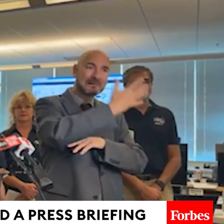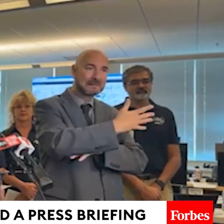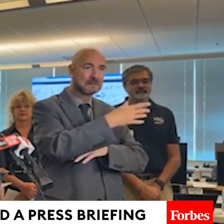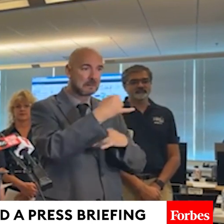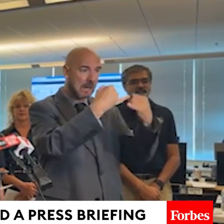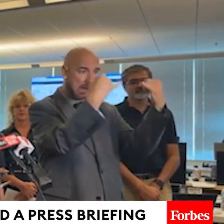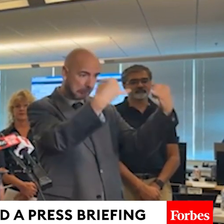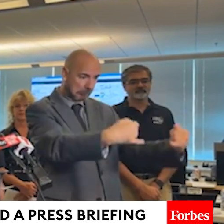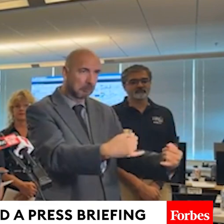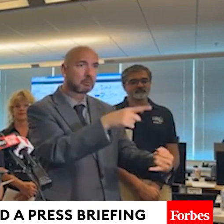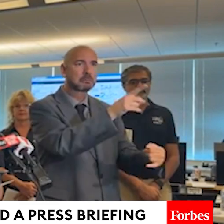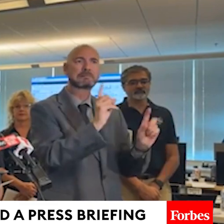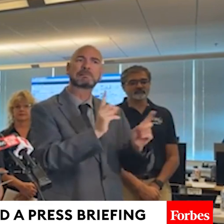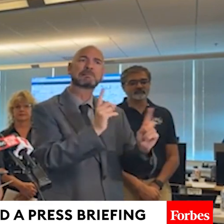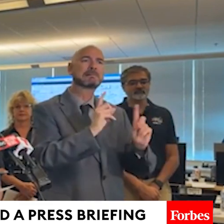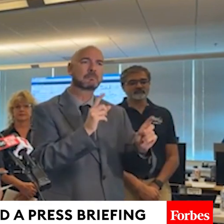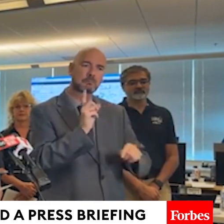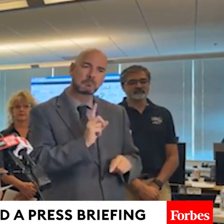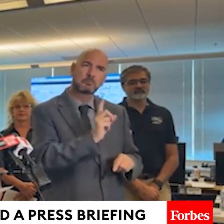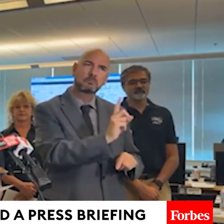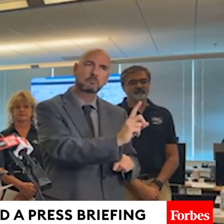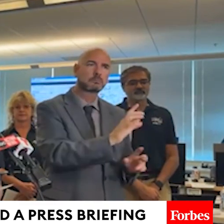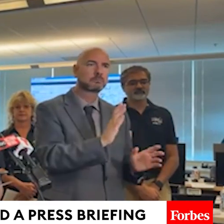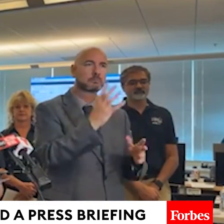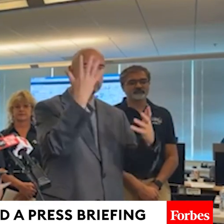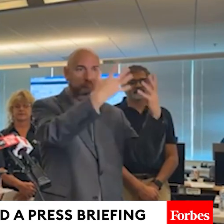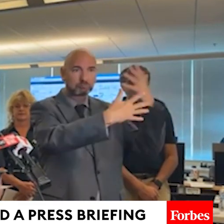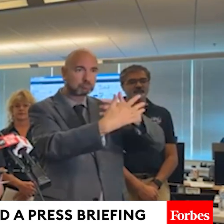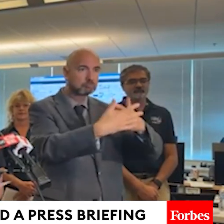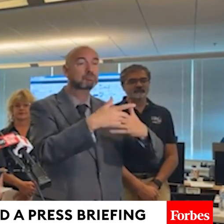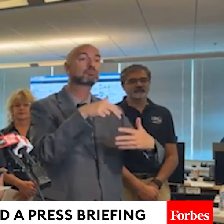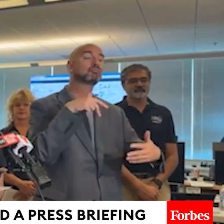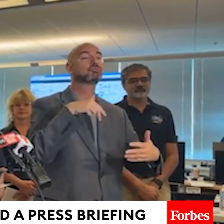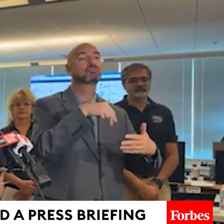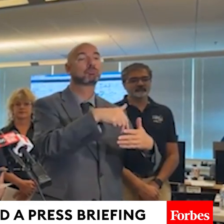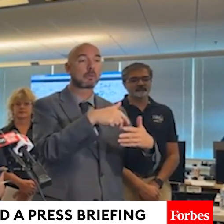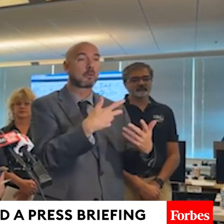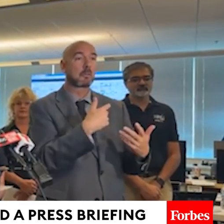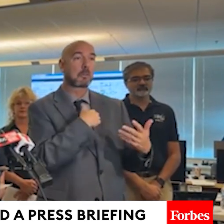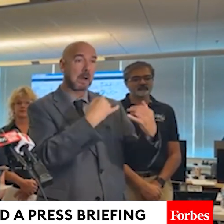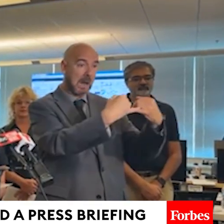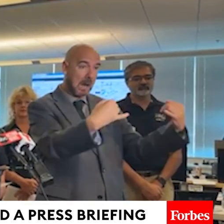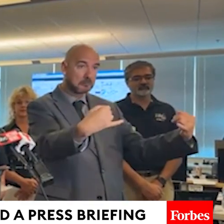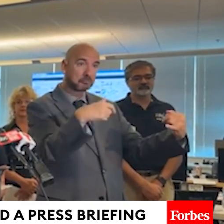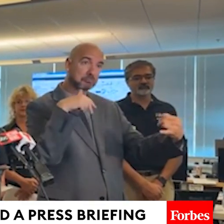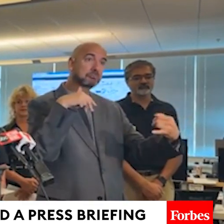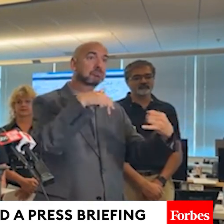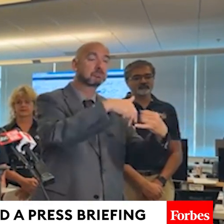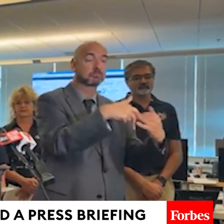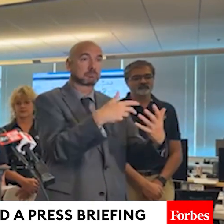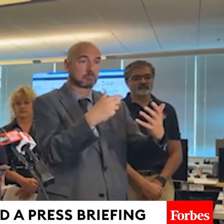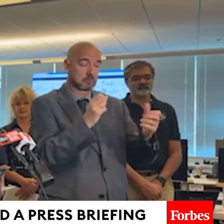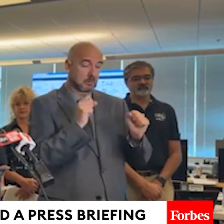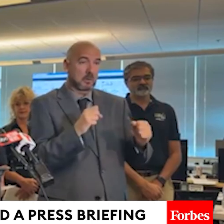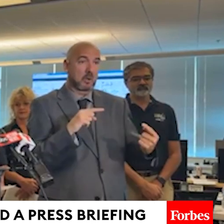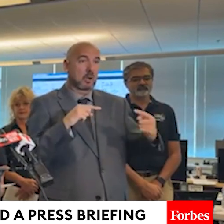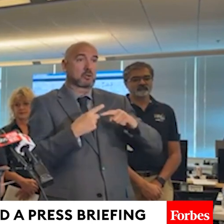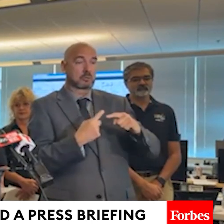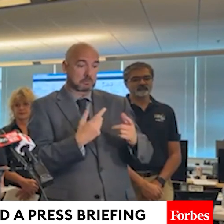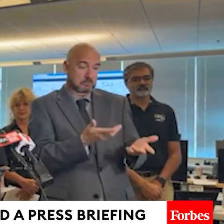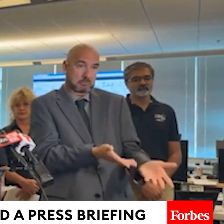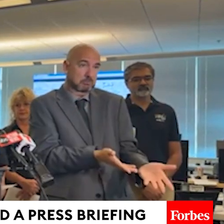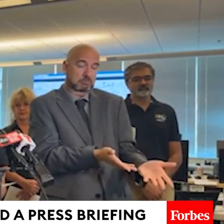se seguirán cayendo a medida que pasa el tiempo y los cables de electricidad también podrán estar activos y hay